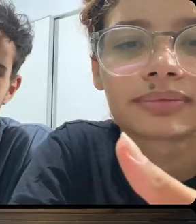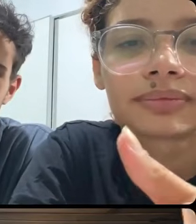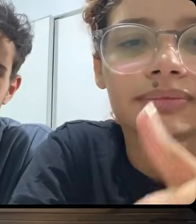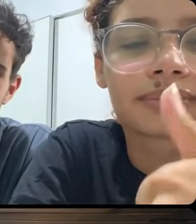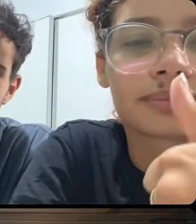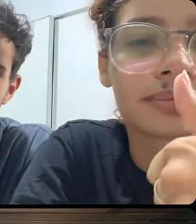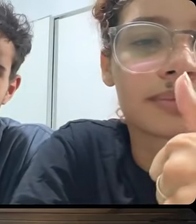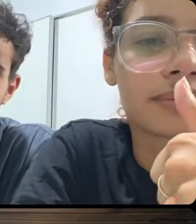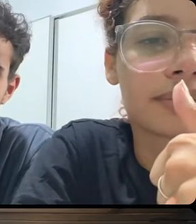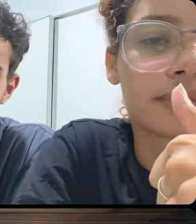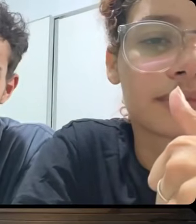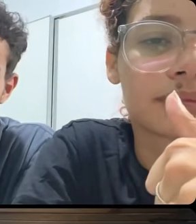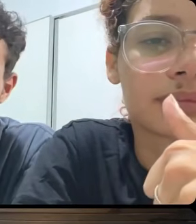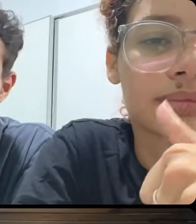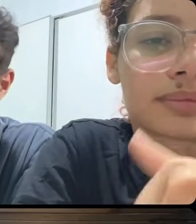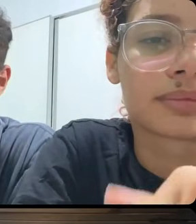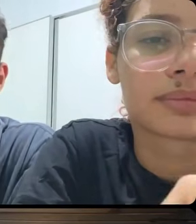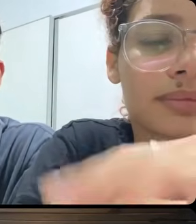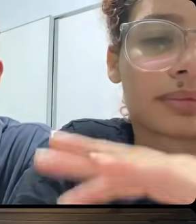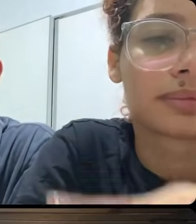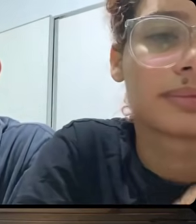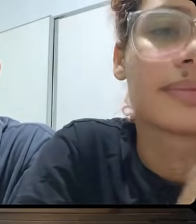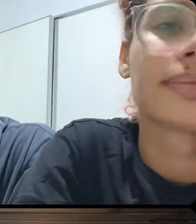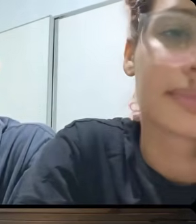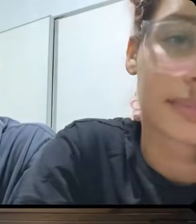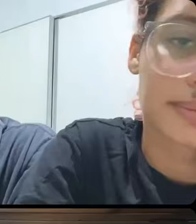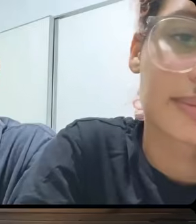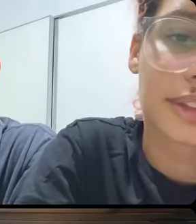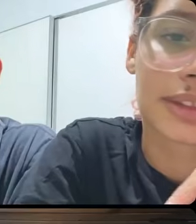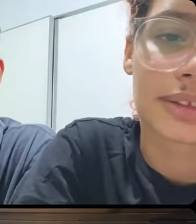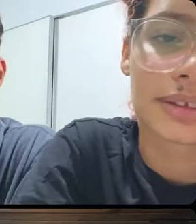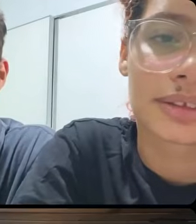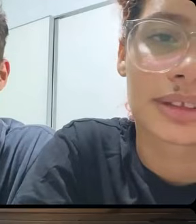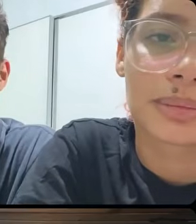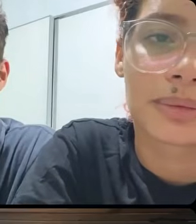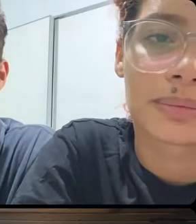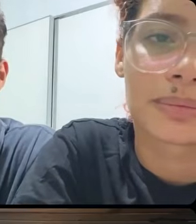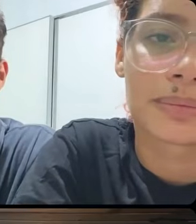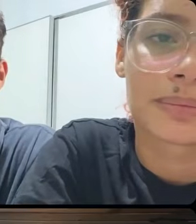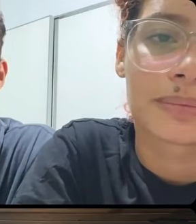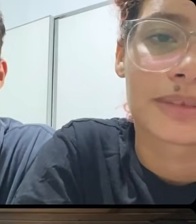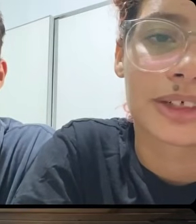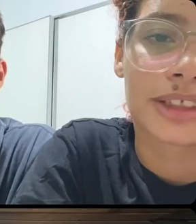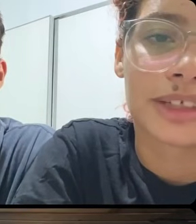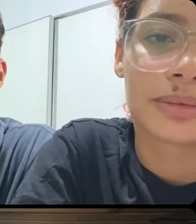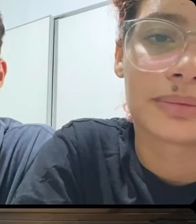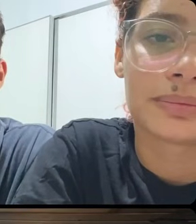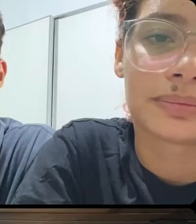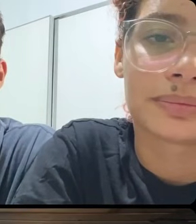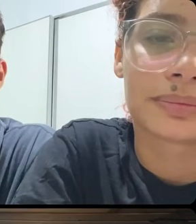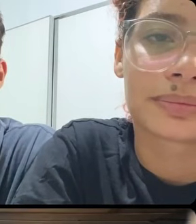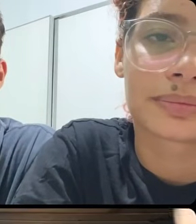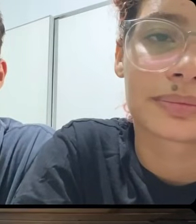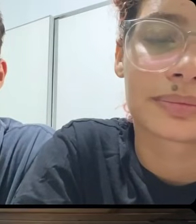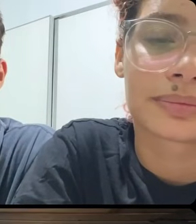posta, sem ter um título. Aí depois eu já baixo e aviso quando baixei. Baixo bem rapidinho, Tá bom. tá?